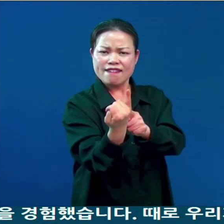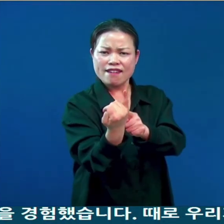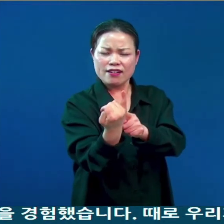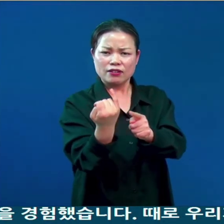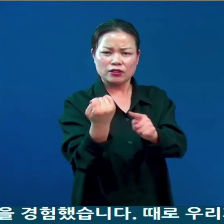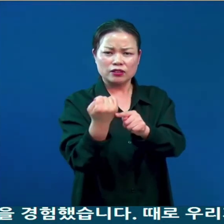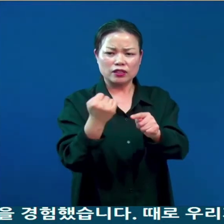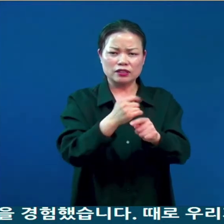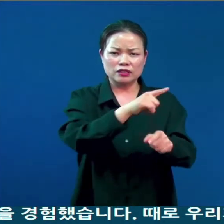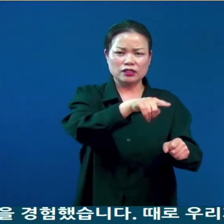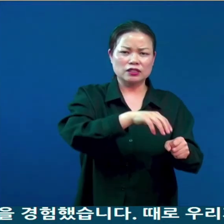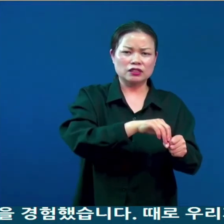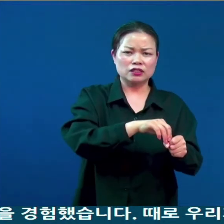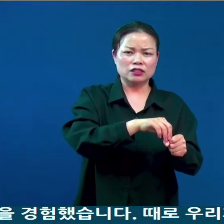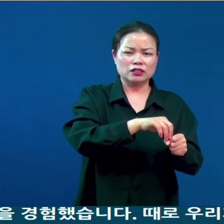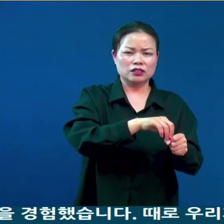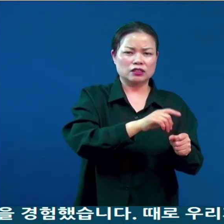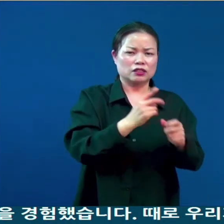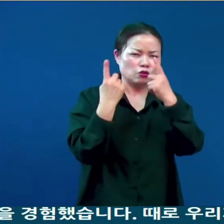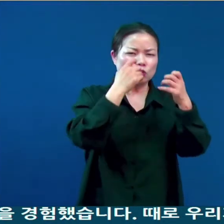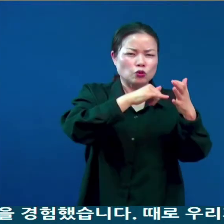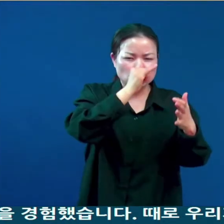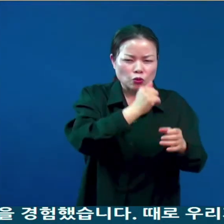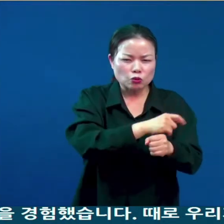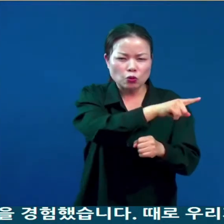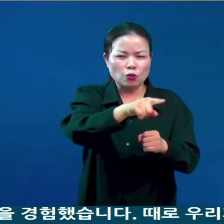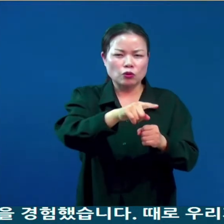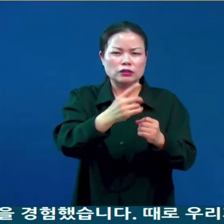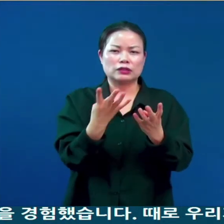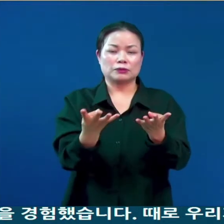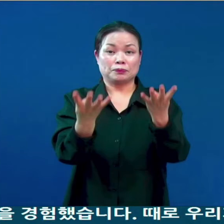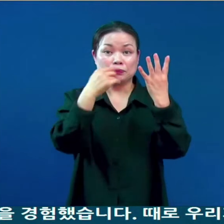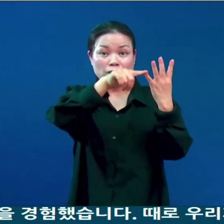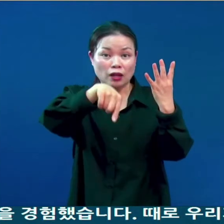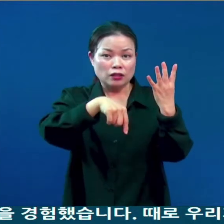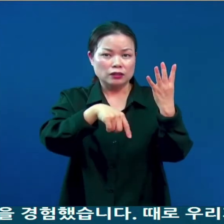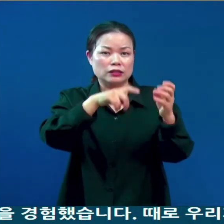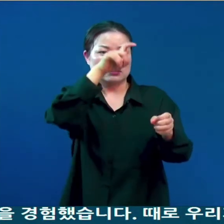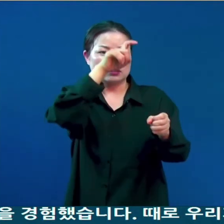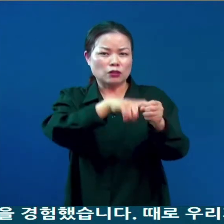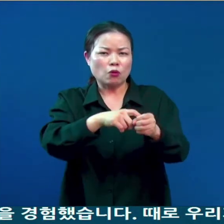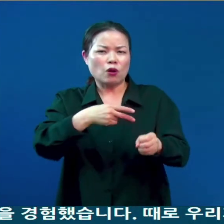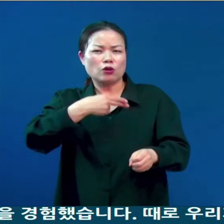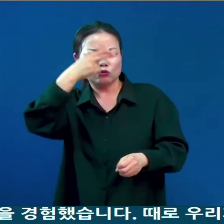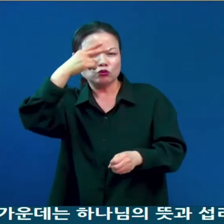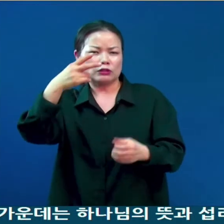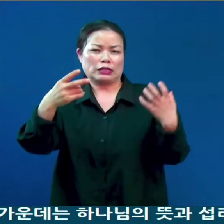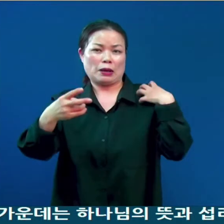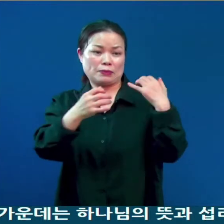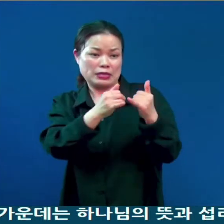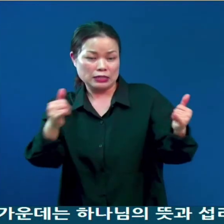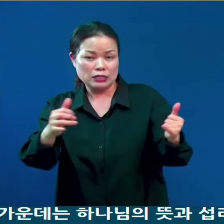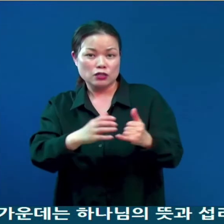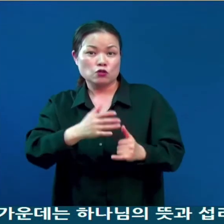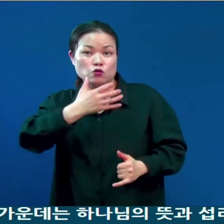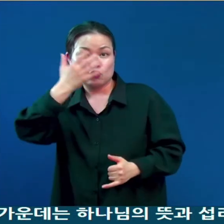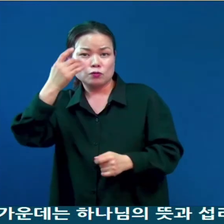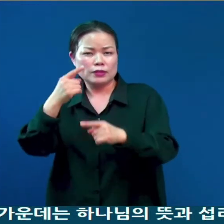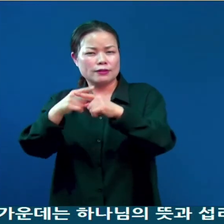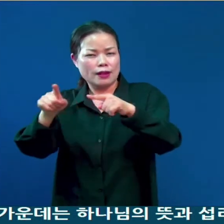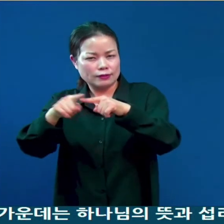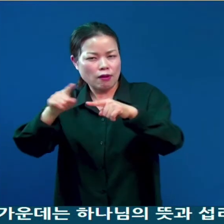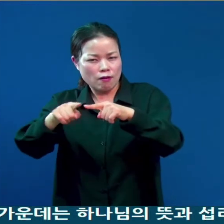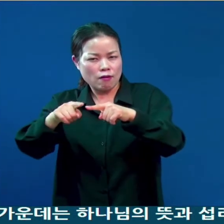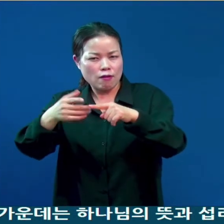왕의 떡과 술을 맡은 그 관원장들이 들어옵니다. 그때 그 사람들이 꿈을 꾸었고 요셉이 그 꿈을 해석해